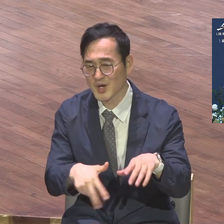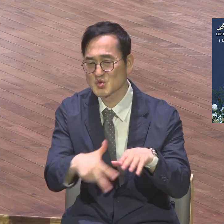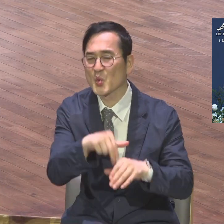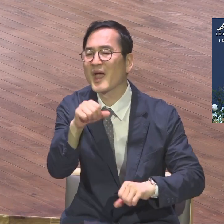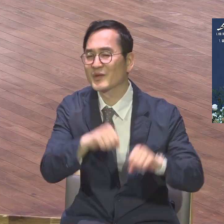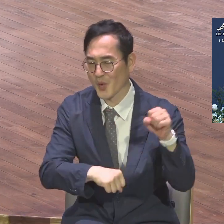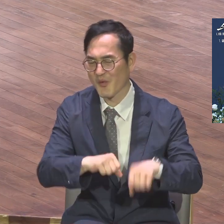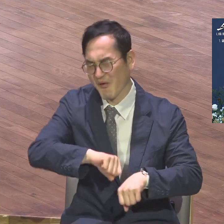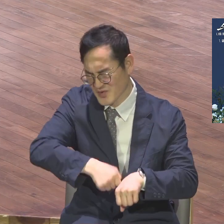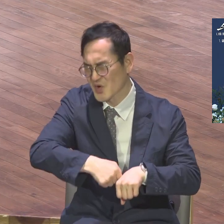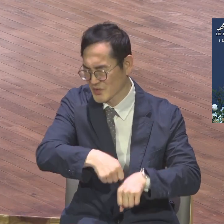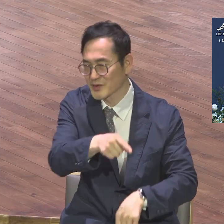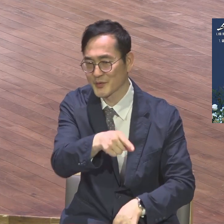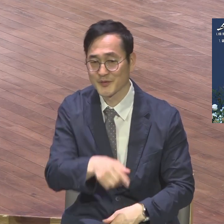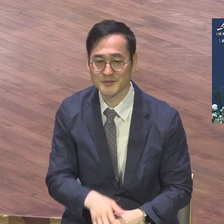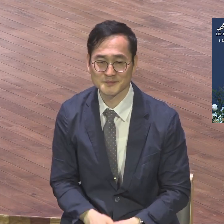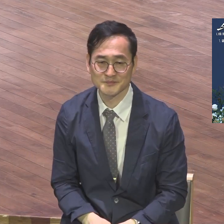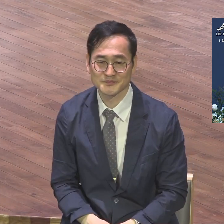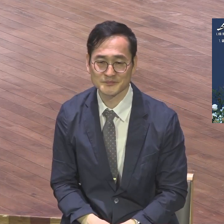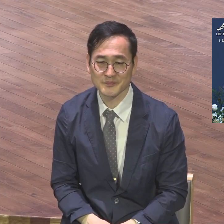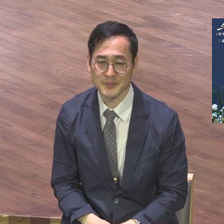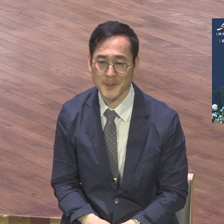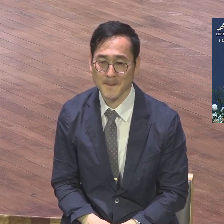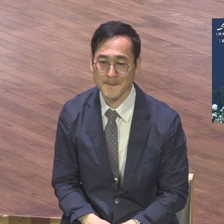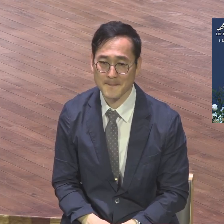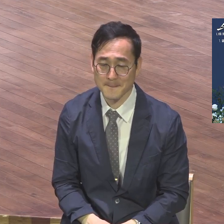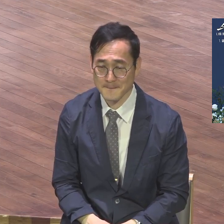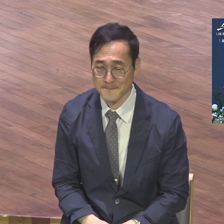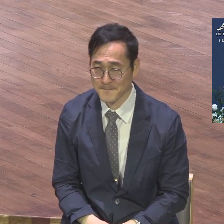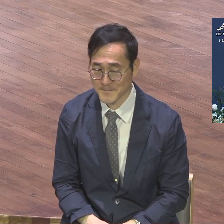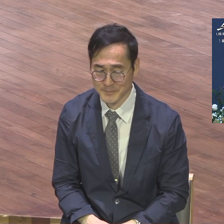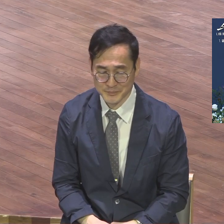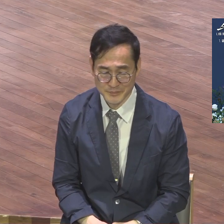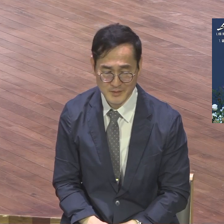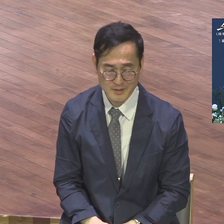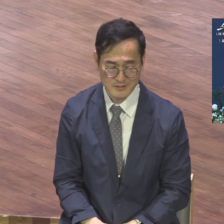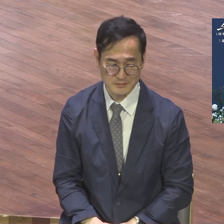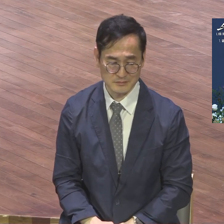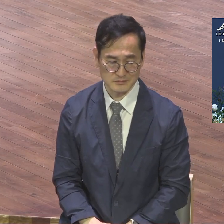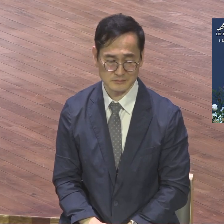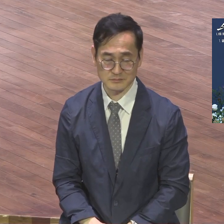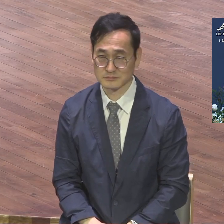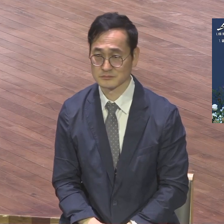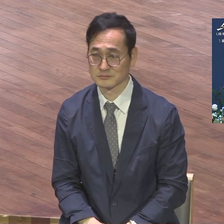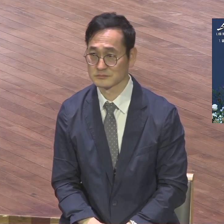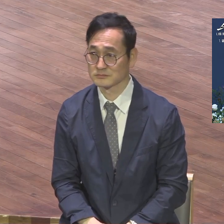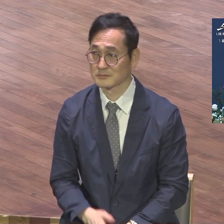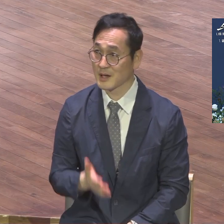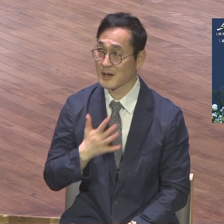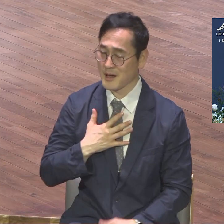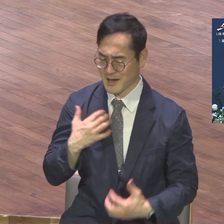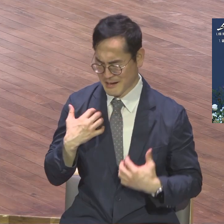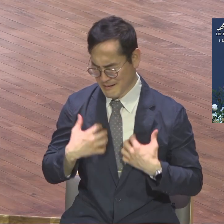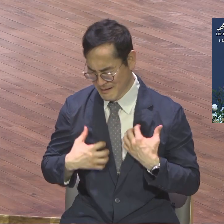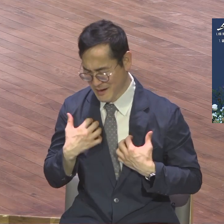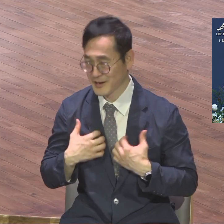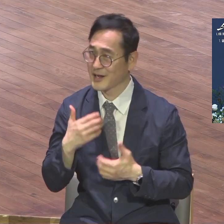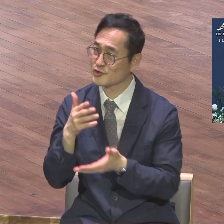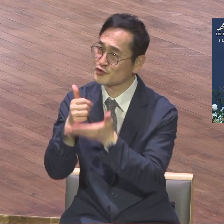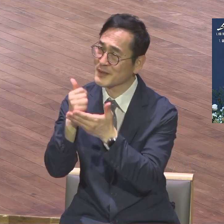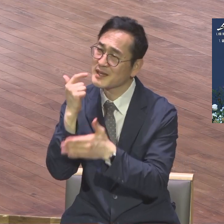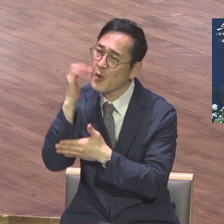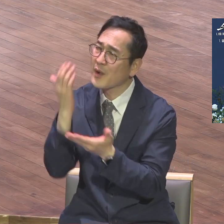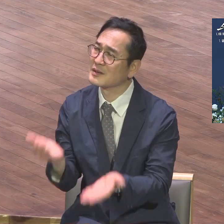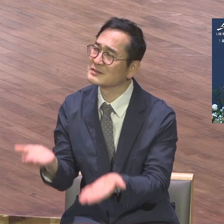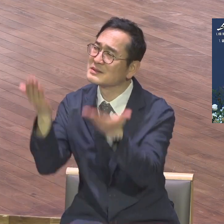하나님 받으시는 헌신이 아닙니다. 너무 어떻게 즐겁게 내가 주께 드릴 수 있었나이까. 이게